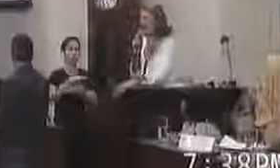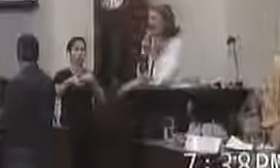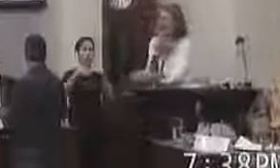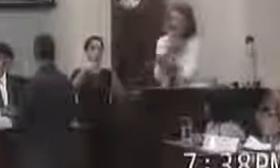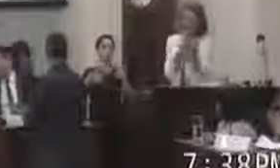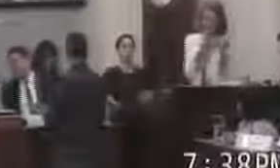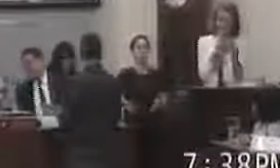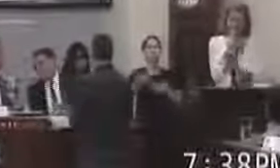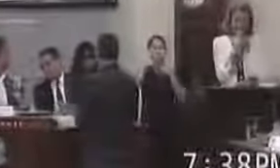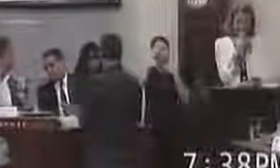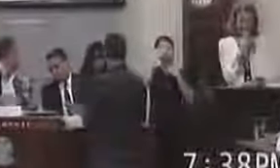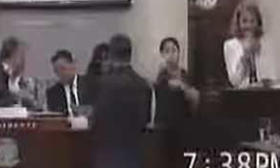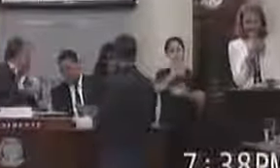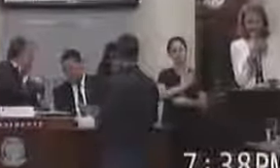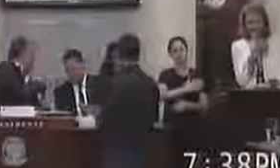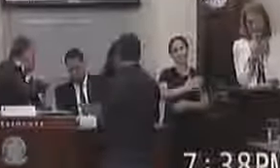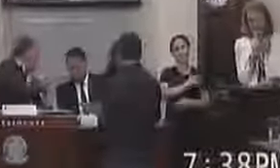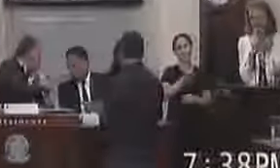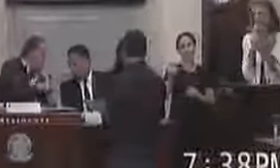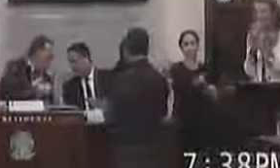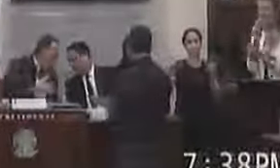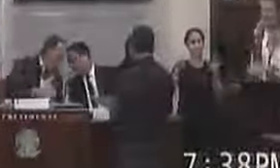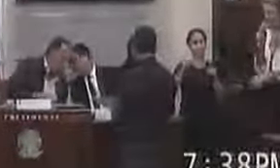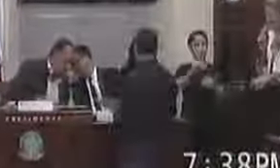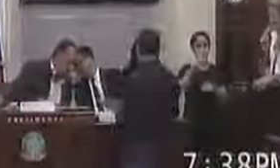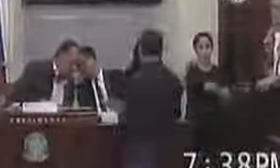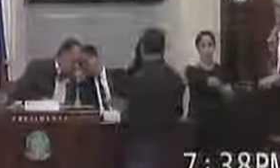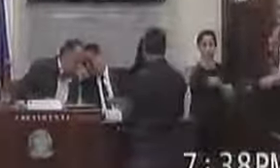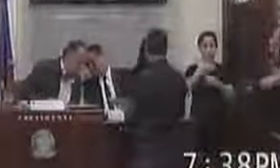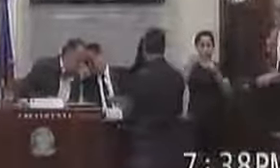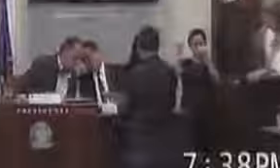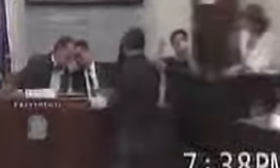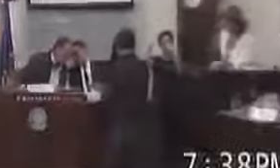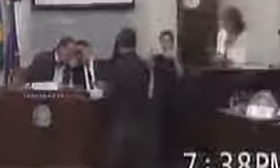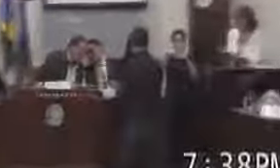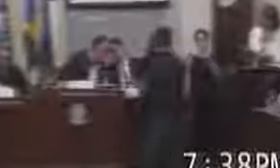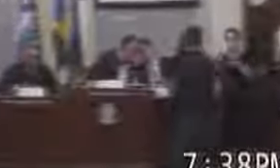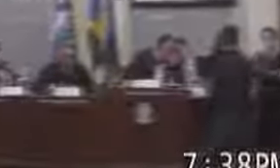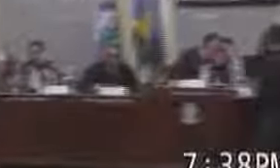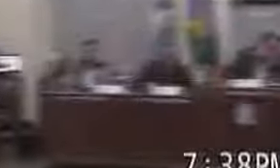muito obrigada de coração a cada um de vocês que Deus nos abençoe todos nós